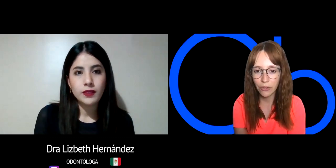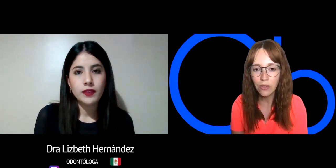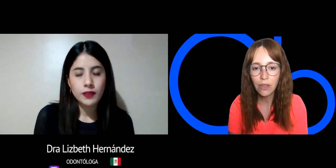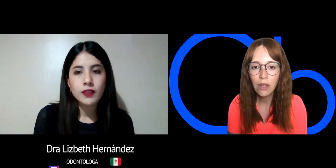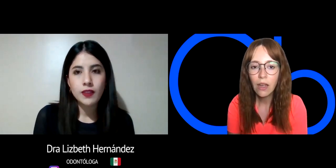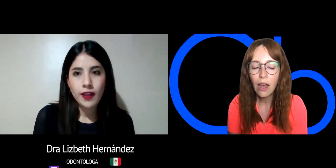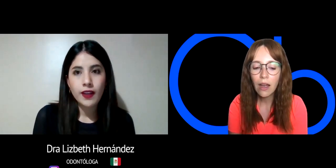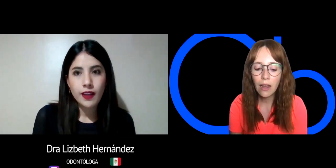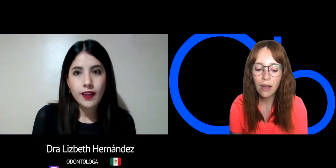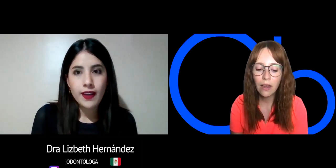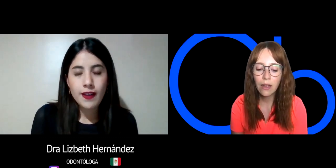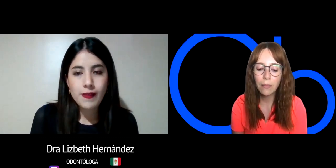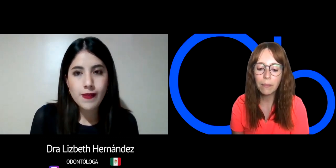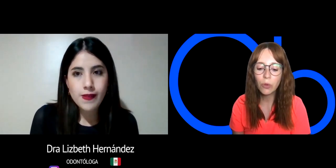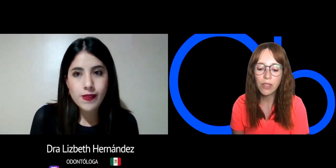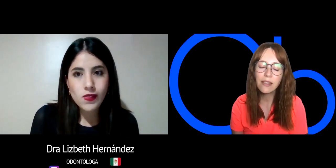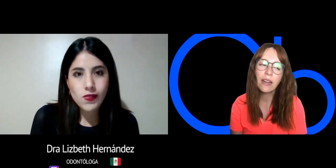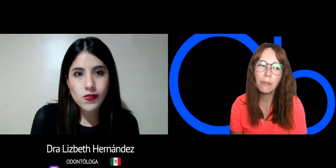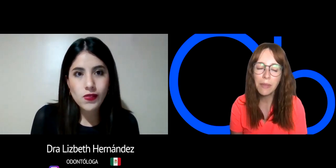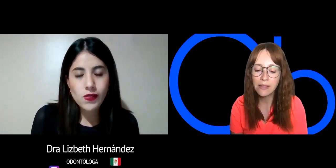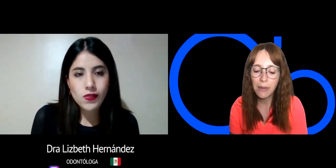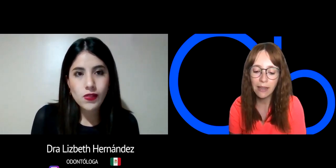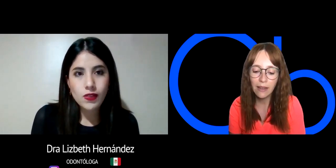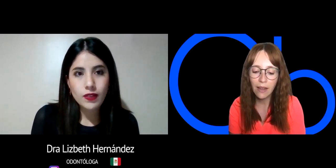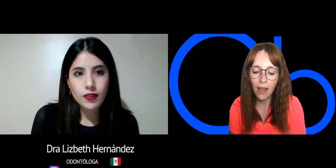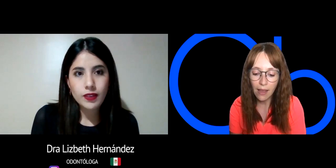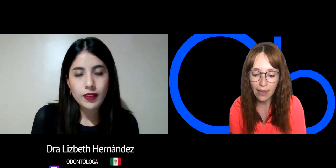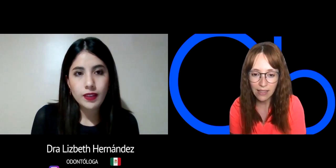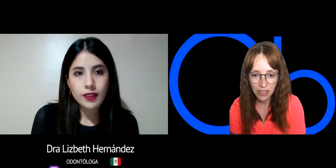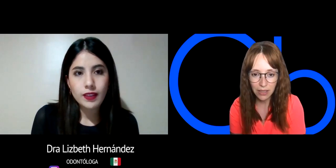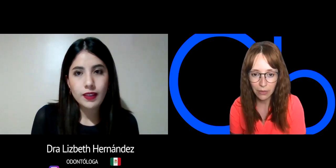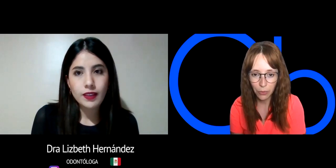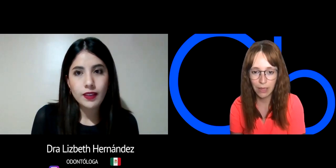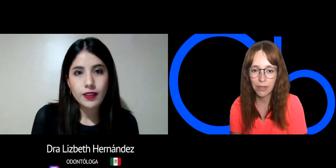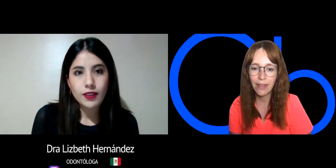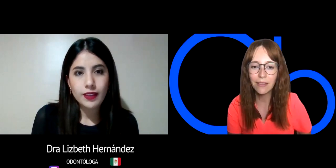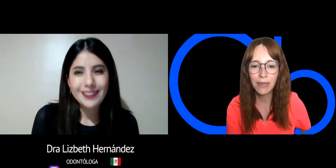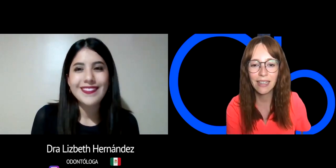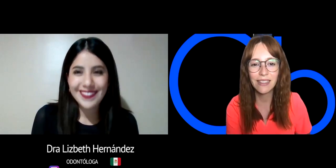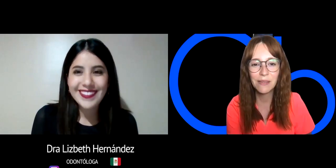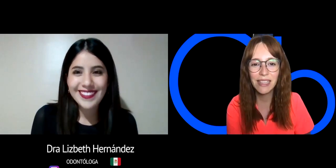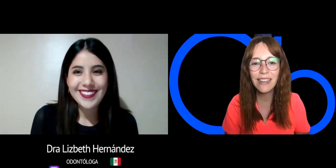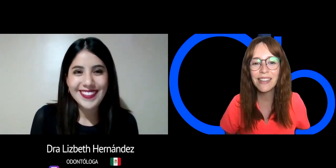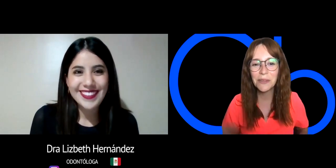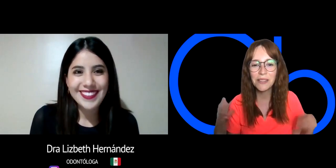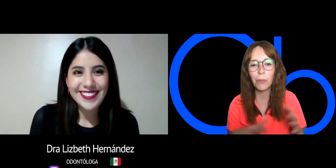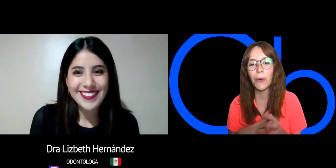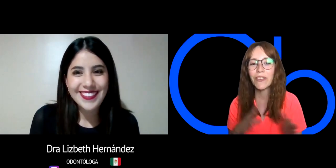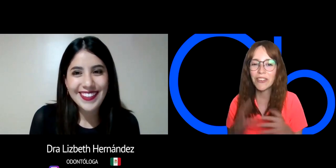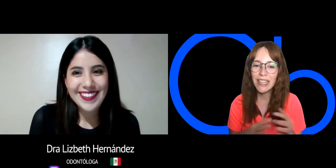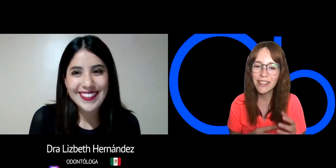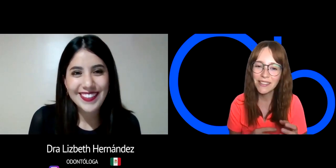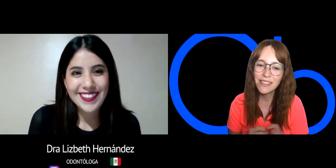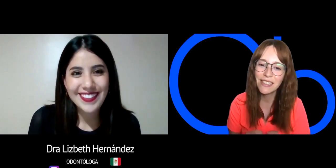incluyente, ¿no? Ah, tu Instagram es María LHV, ¿verdad? Para que te sigan y ahí subes